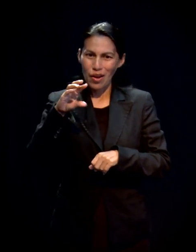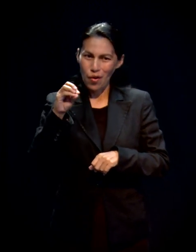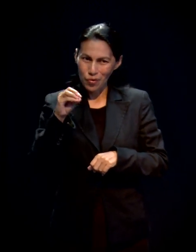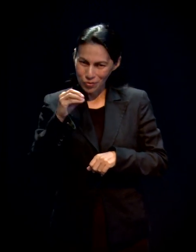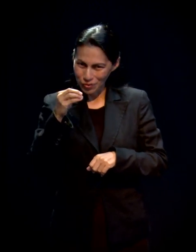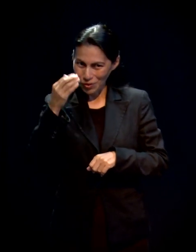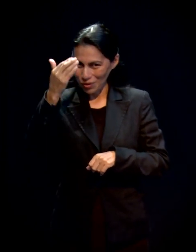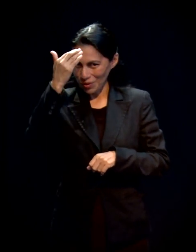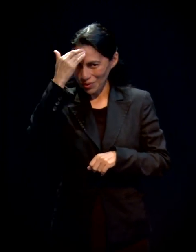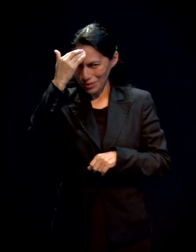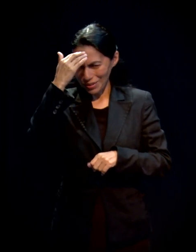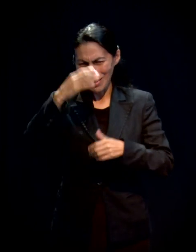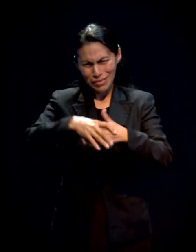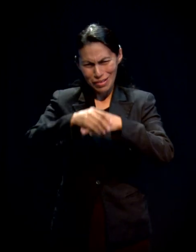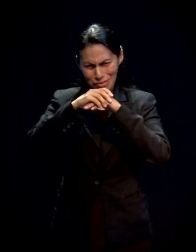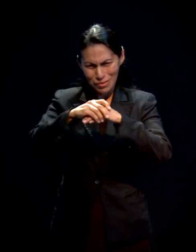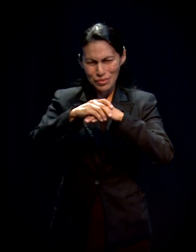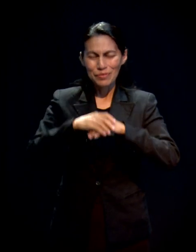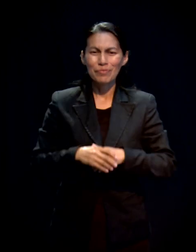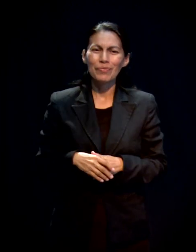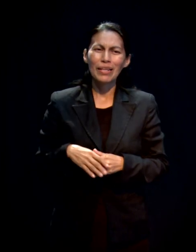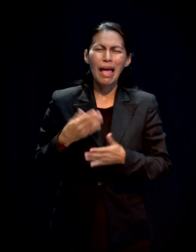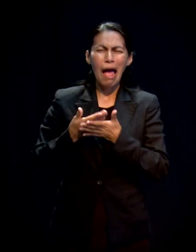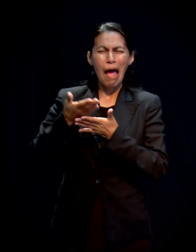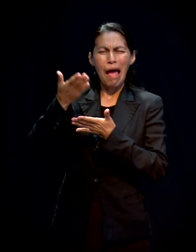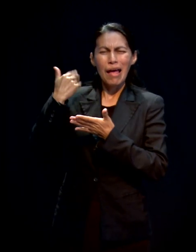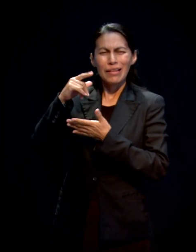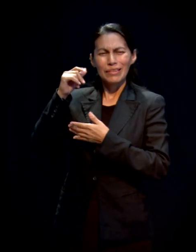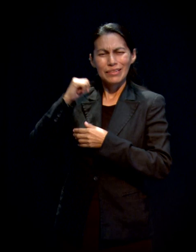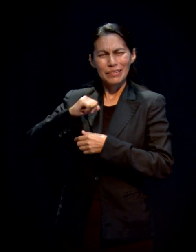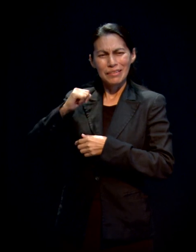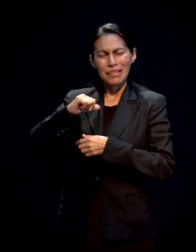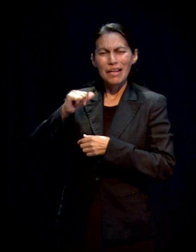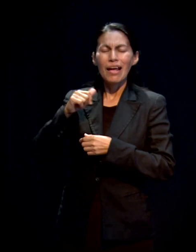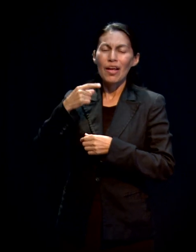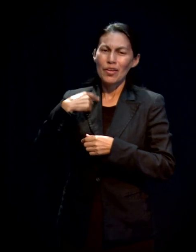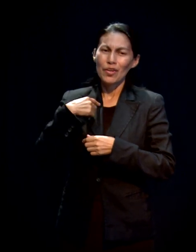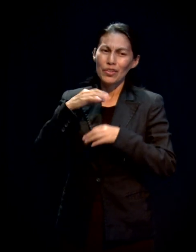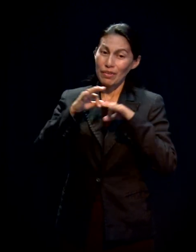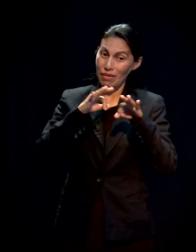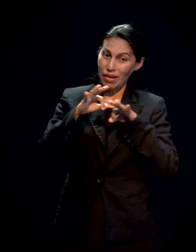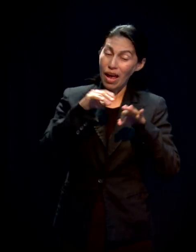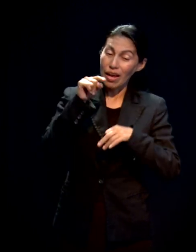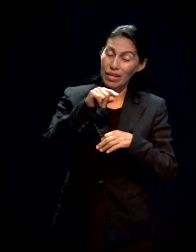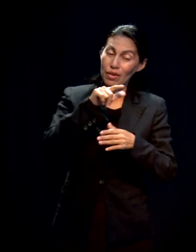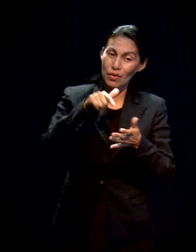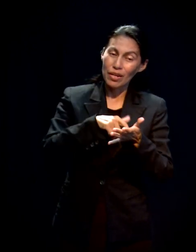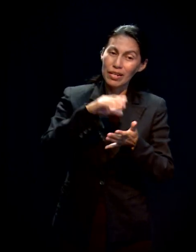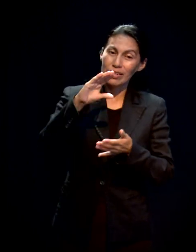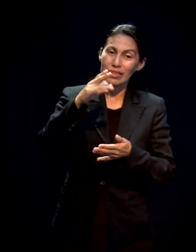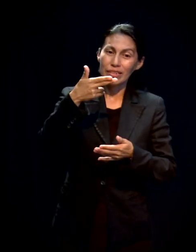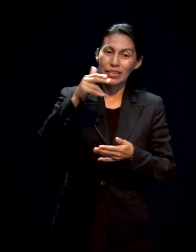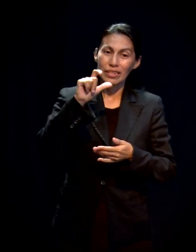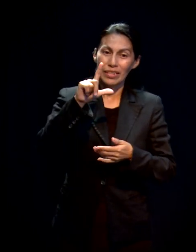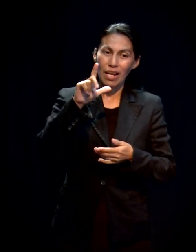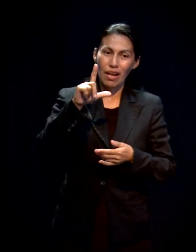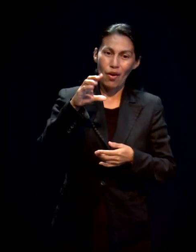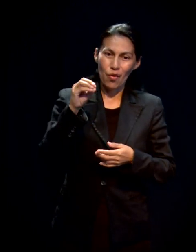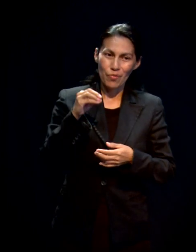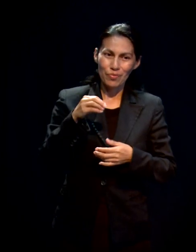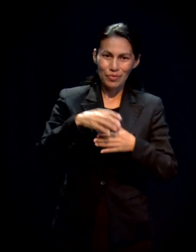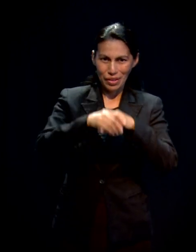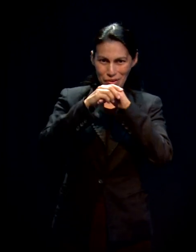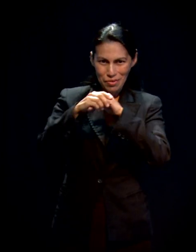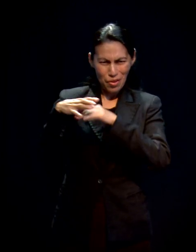me hacen recordar lindos momentos cuando yo trabajé ahí en chalco muy bien